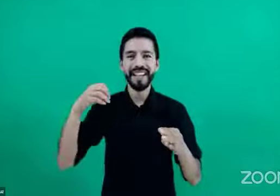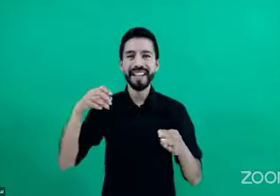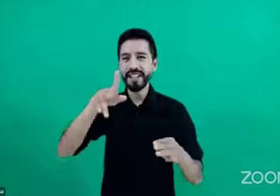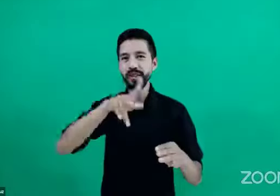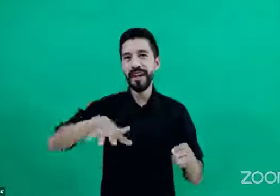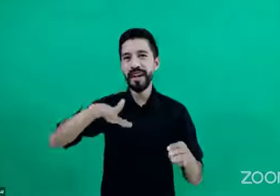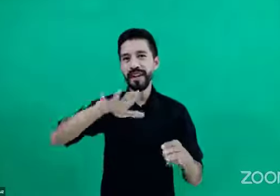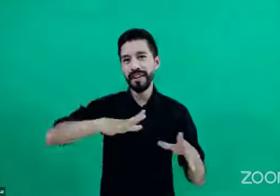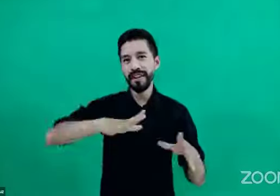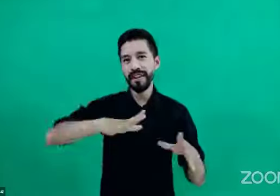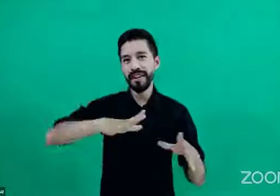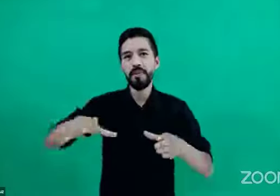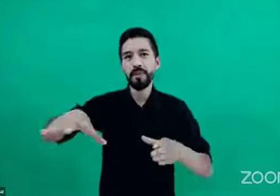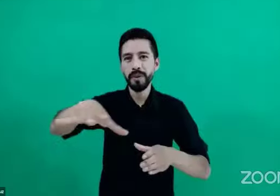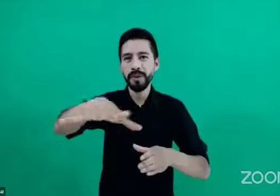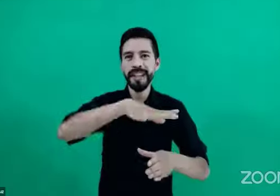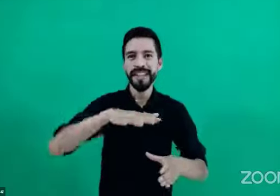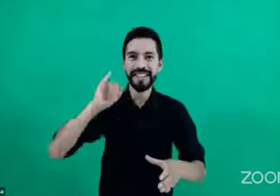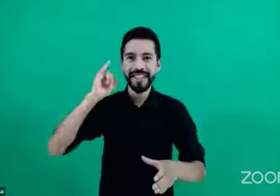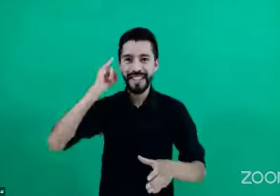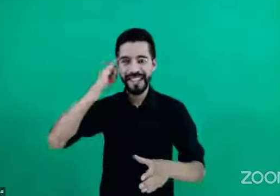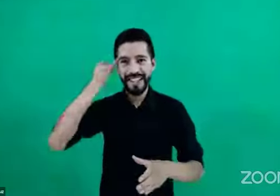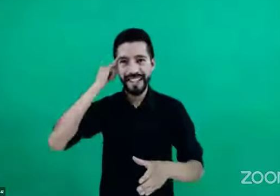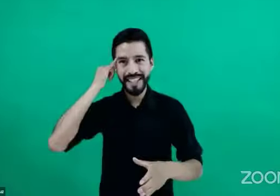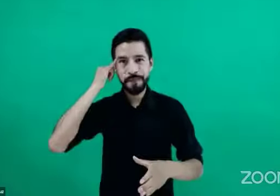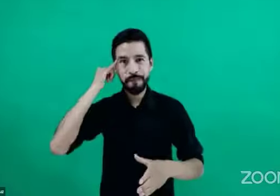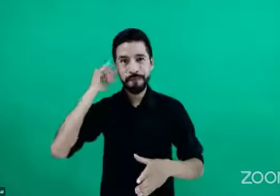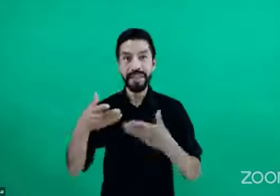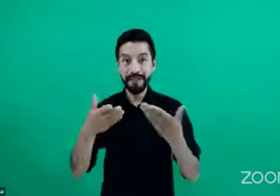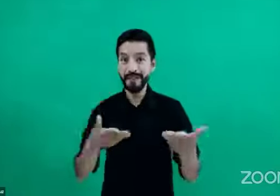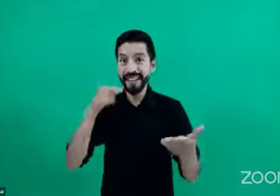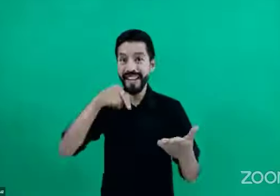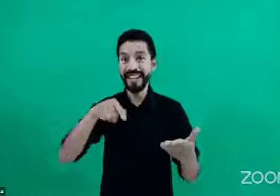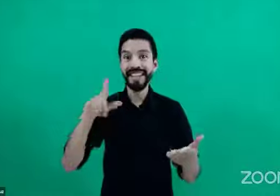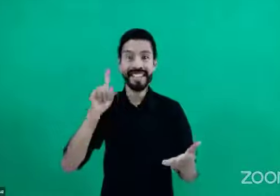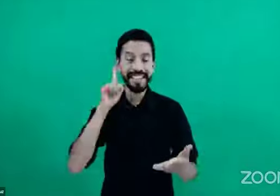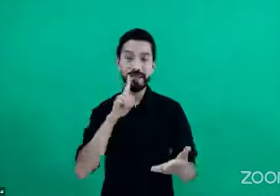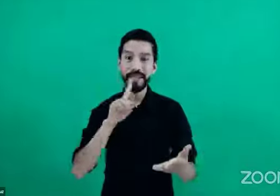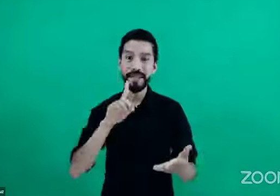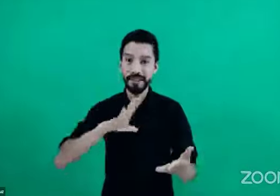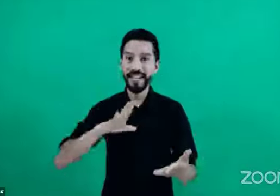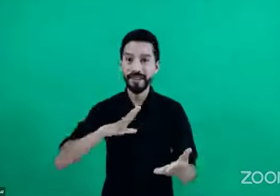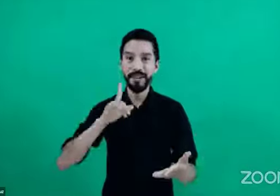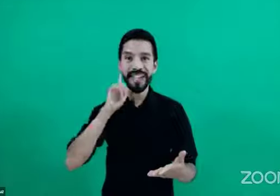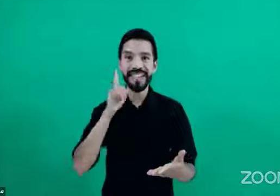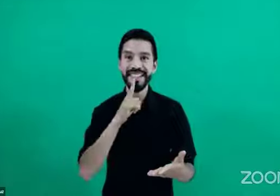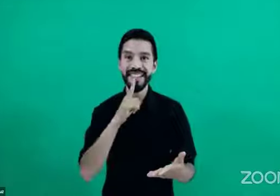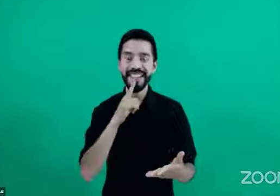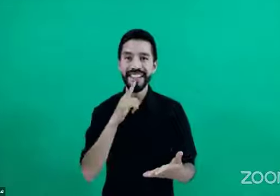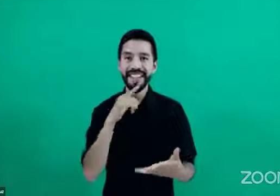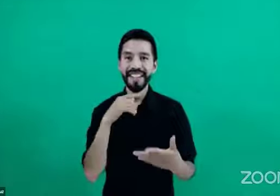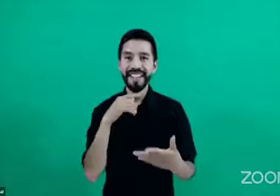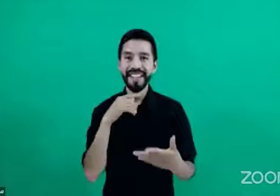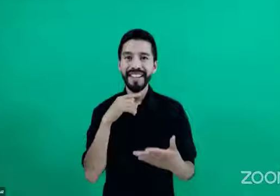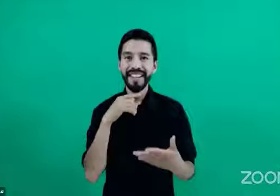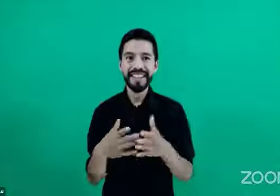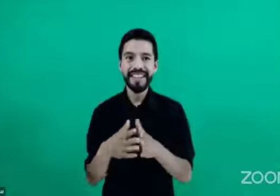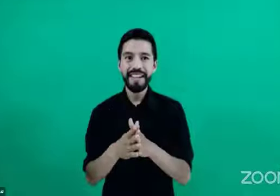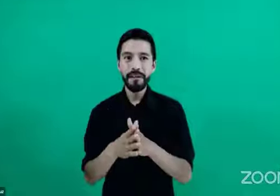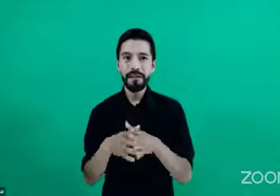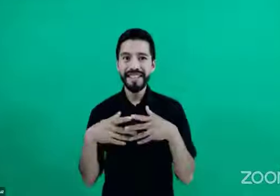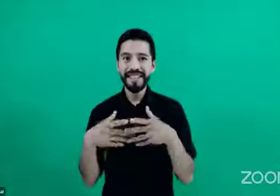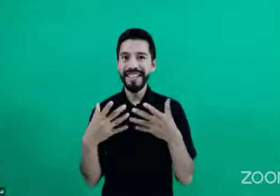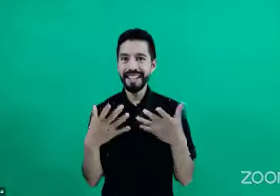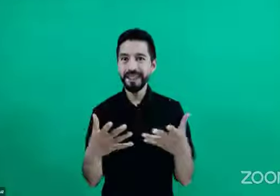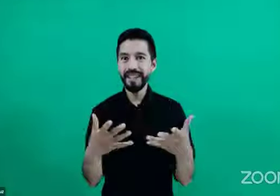Oaxaca. Son comunidades indígenas. Entonces, aquí existen personas sordas.